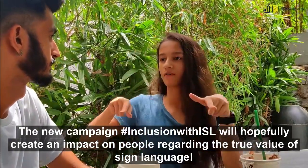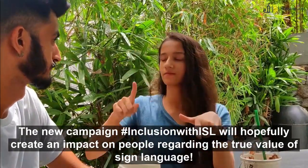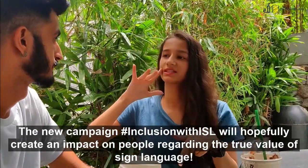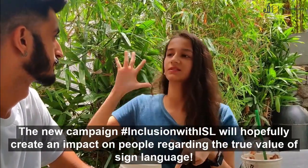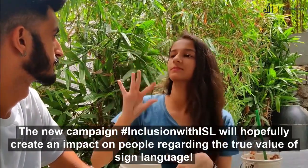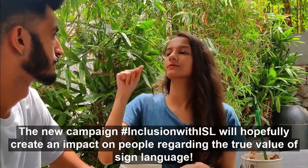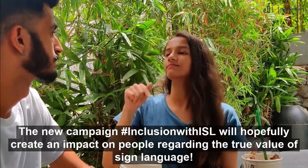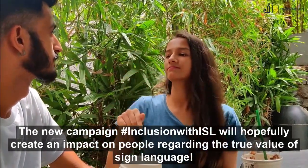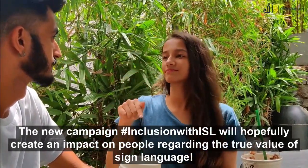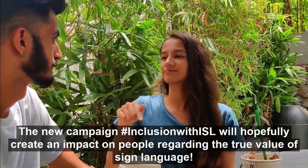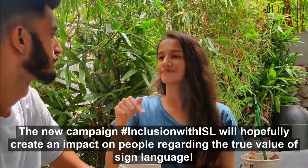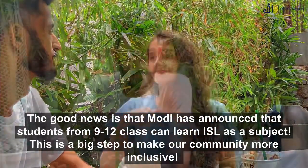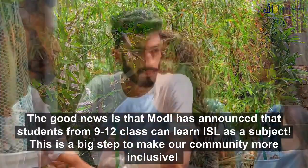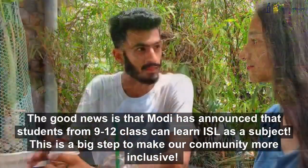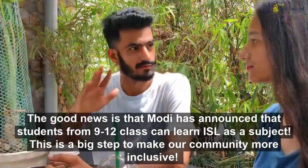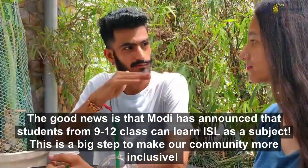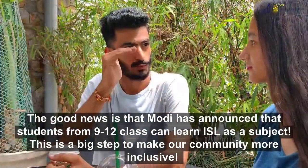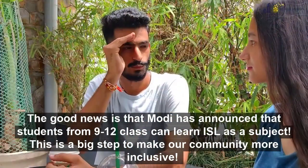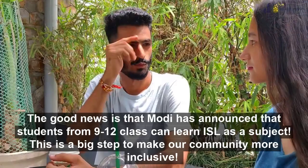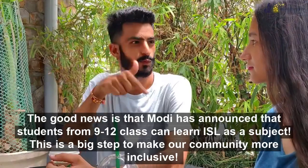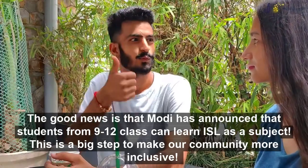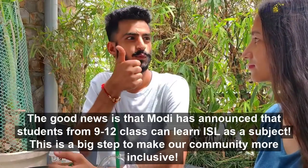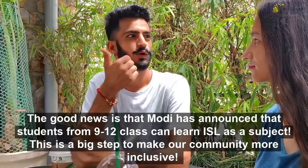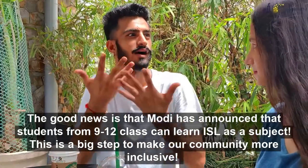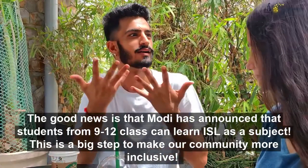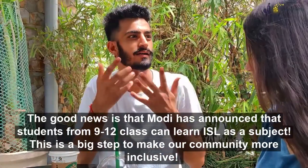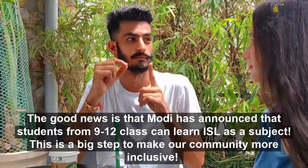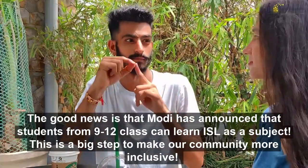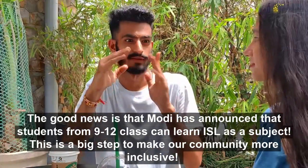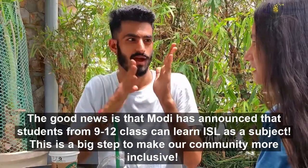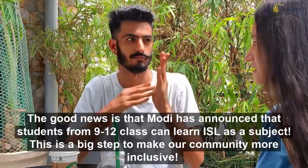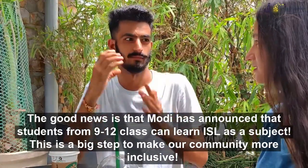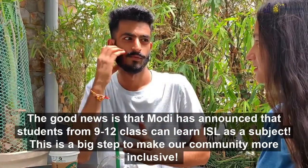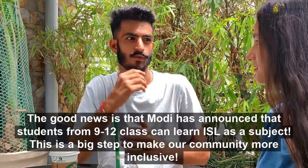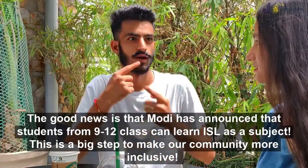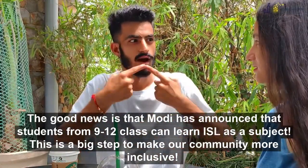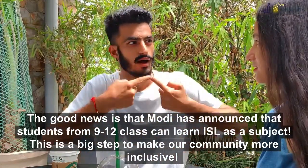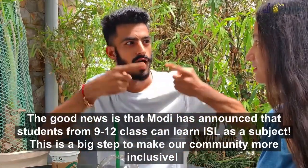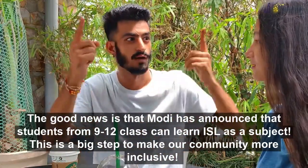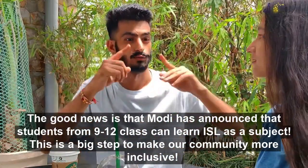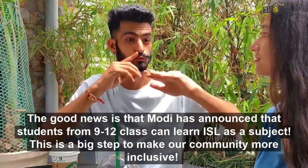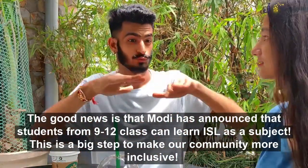विद आईयसन, जिससे लोगों में जागरुपता फैलेगी और लोग सांकेतिक भाषा का महत्व समझ सकेंगे,